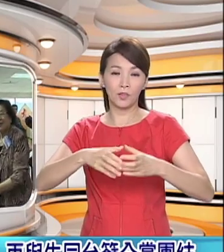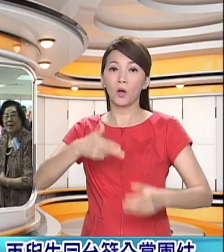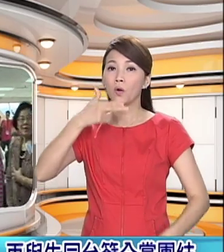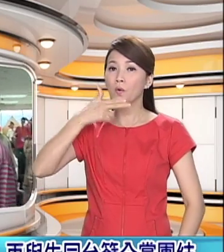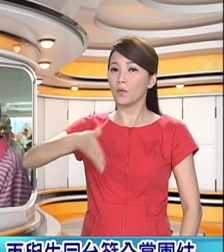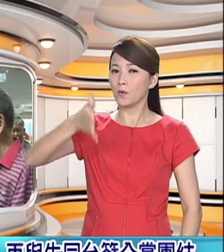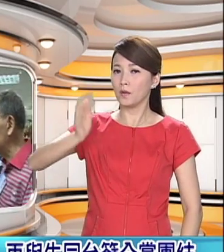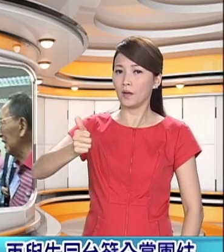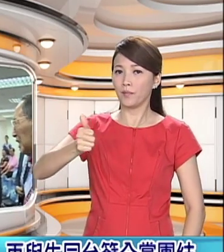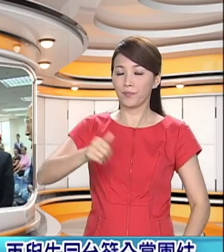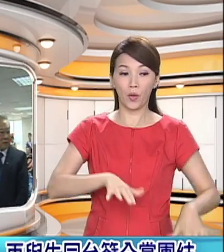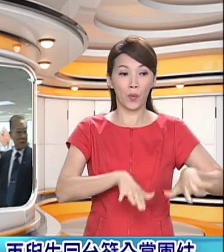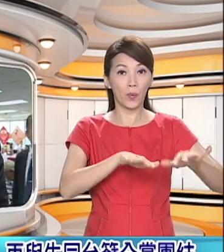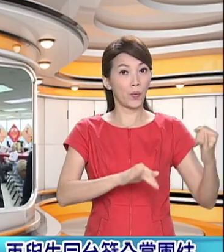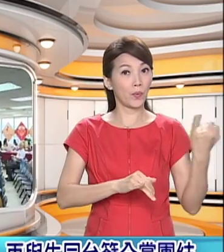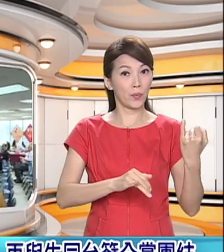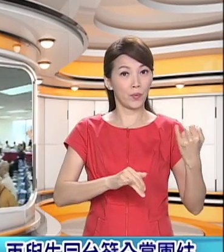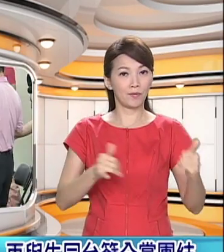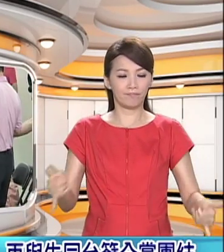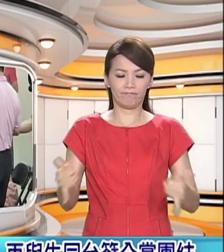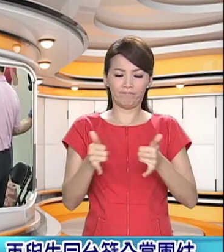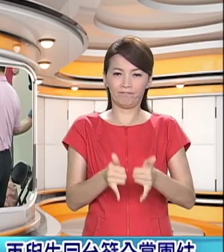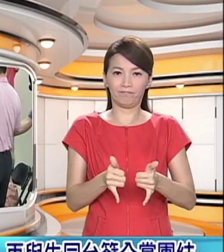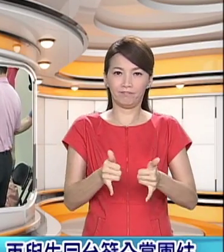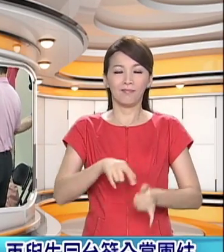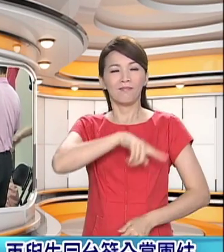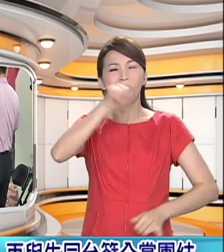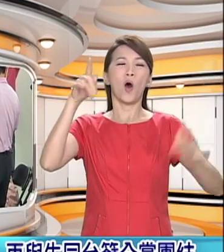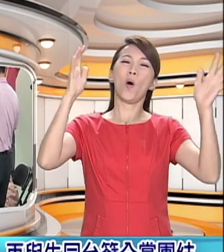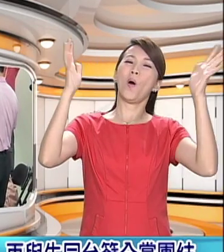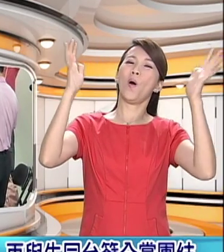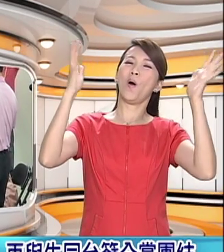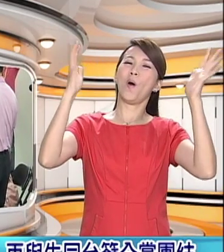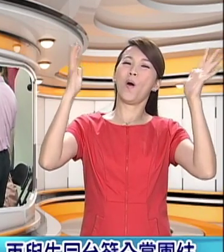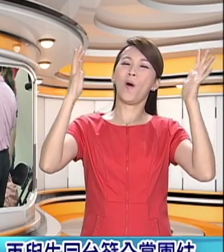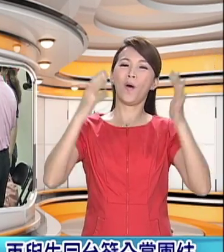团结，朱洪两人同台，气氛热络。